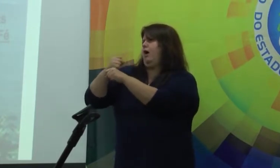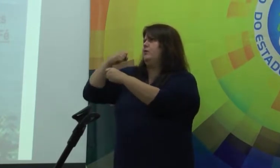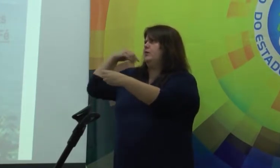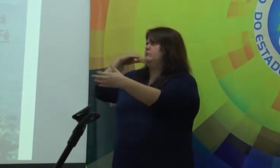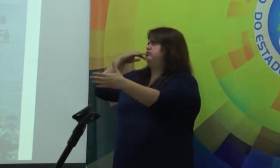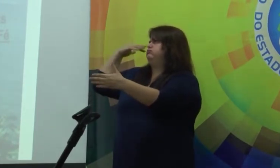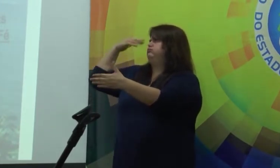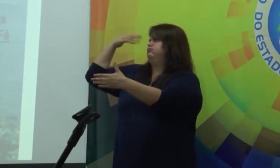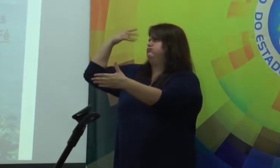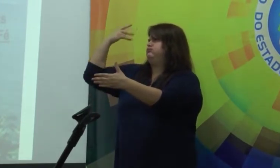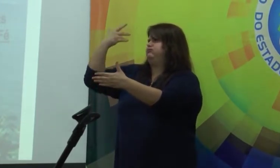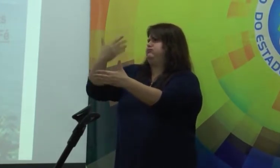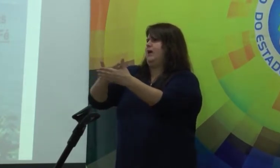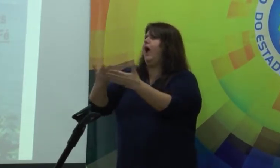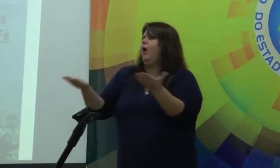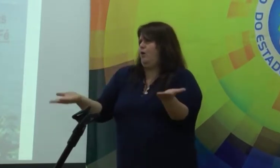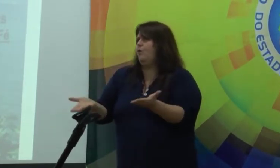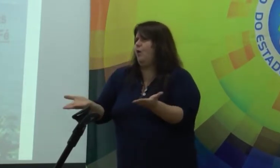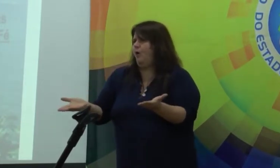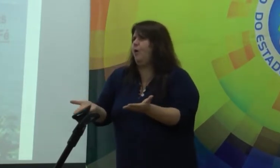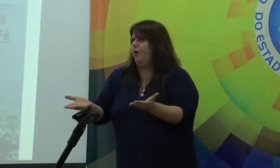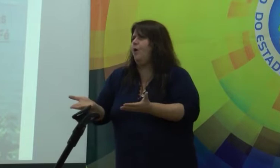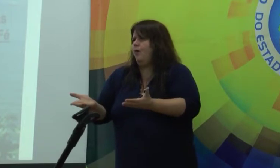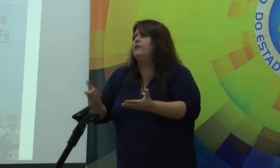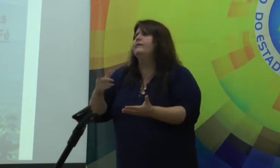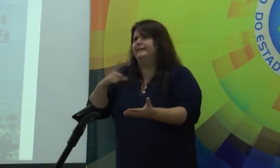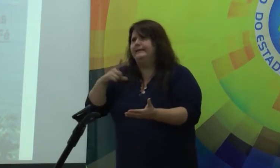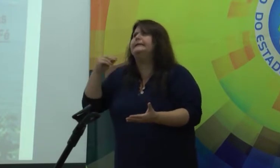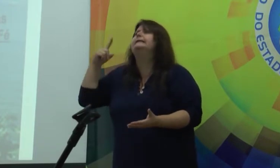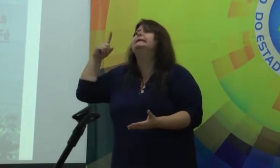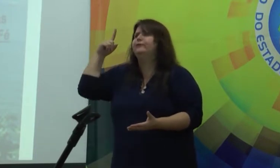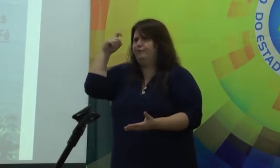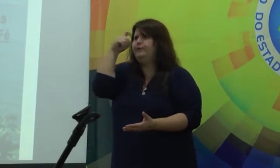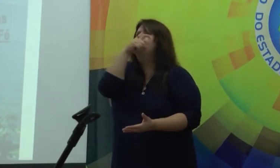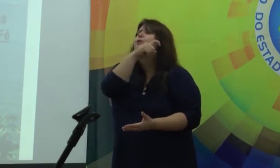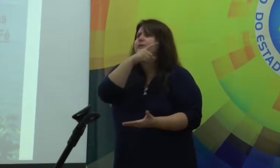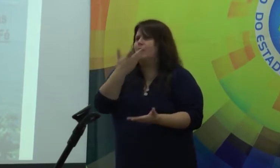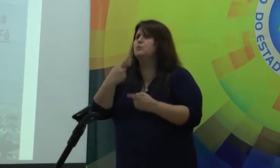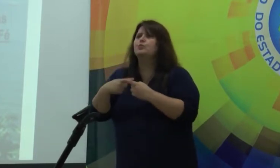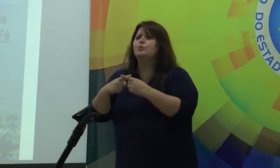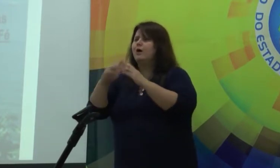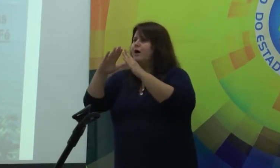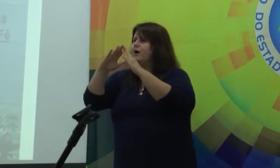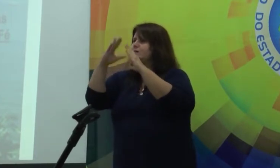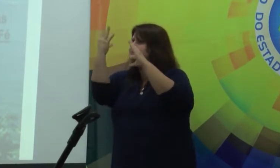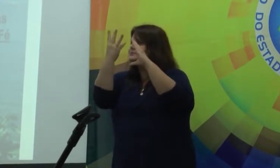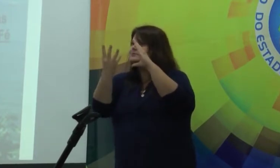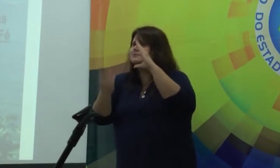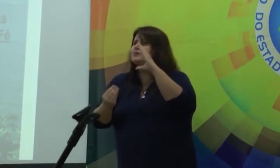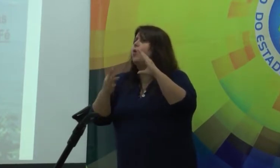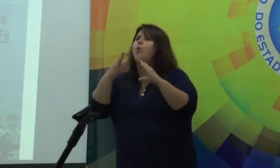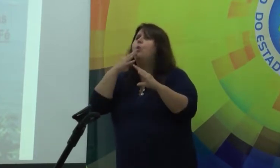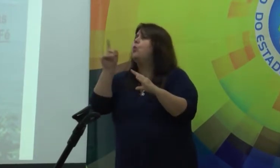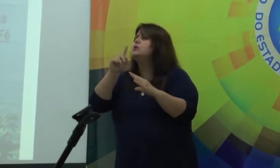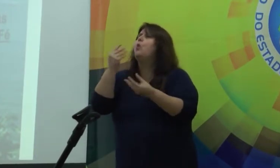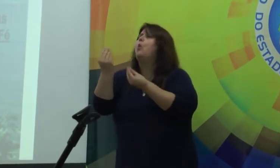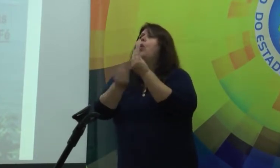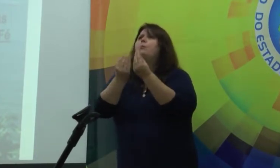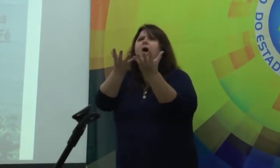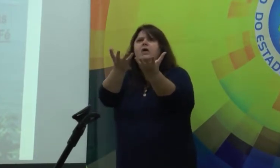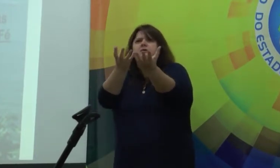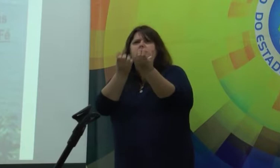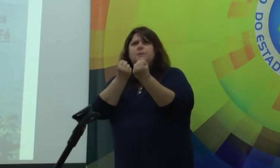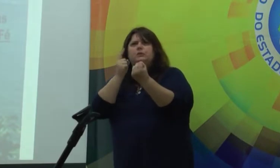barreiras, né? Há 25 anos, até hoje, eu venho buscando isso, é muito difícil, a casa